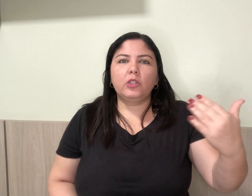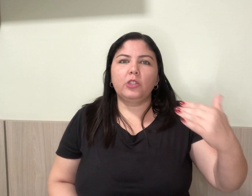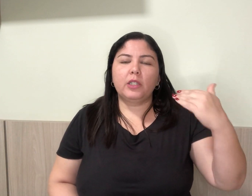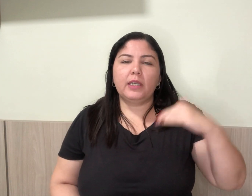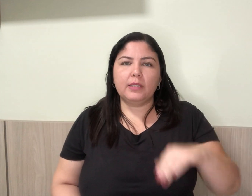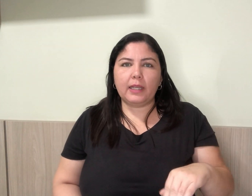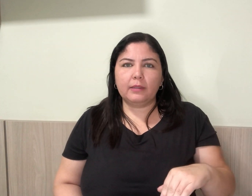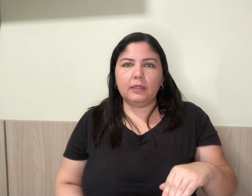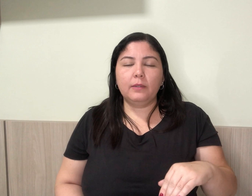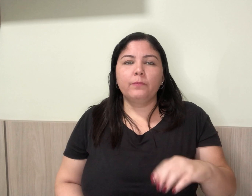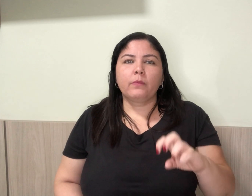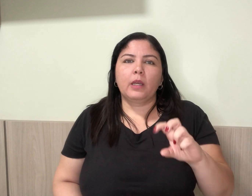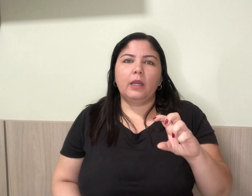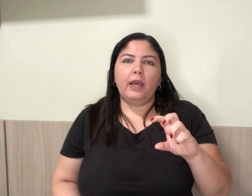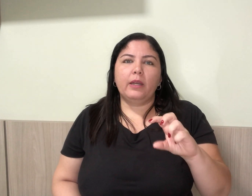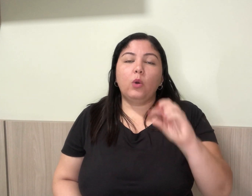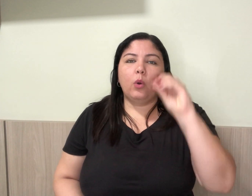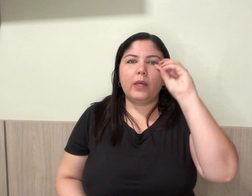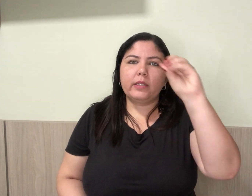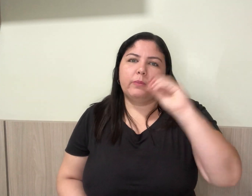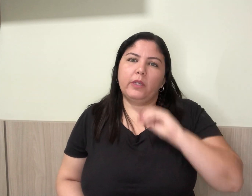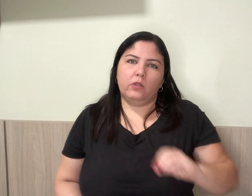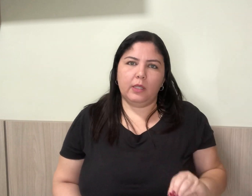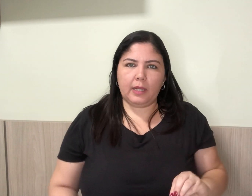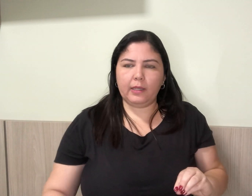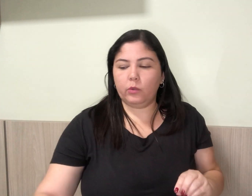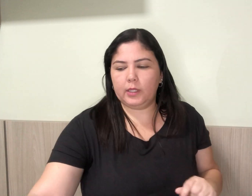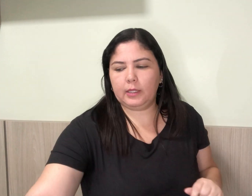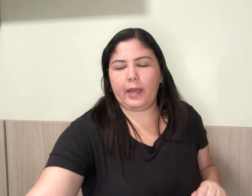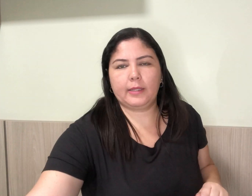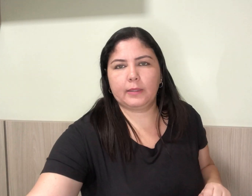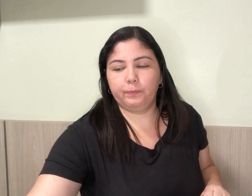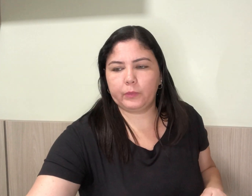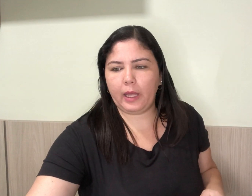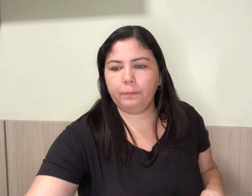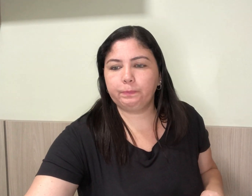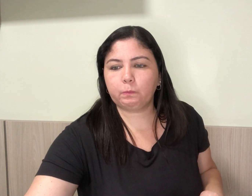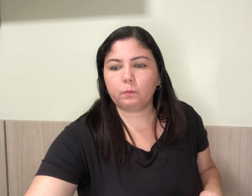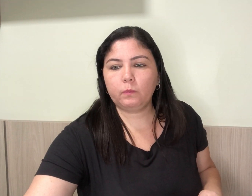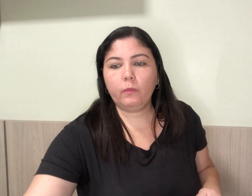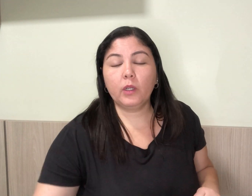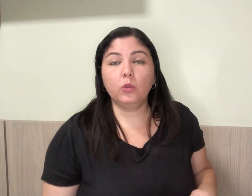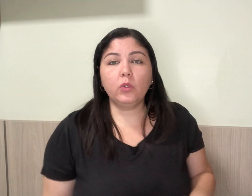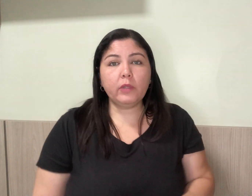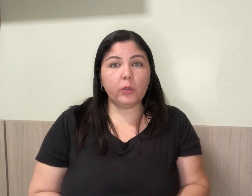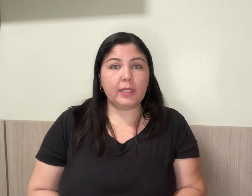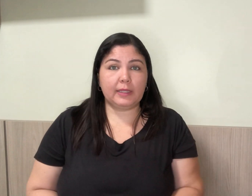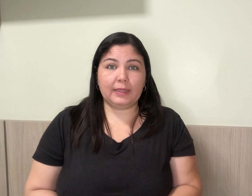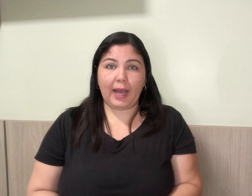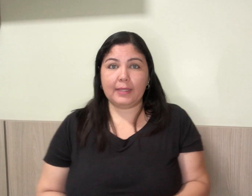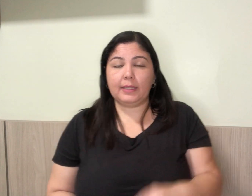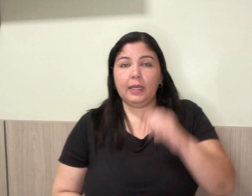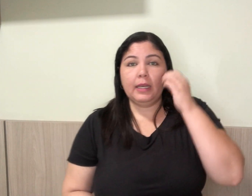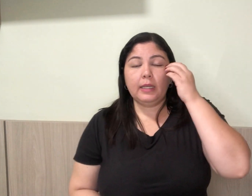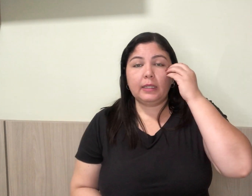gente acrescenta com as expressões na língua de sinais, tá? No nível da sintaxe,